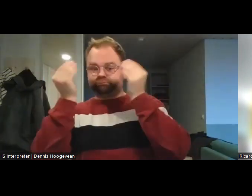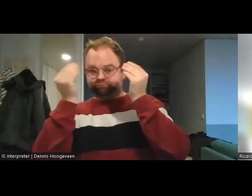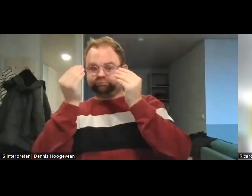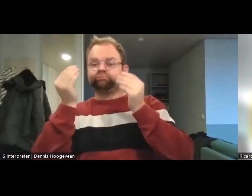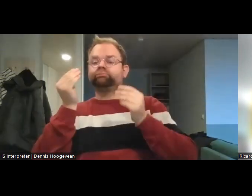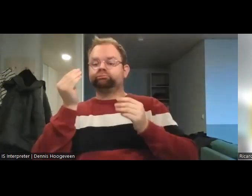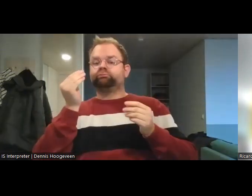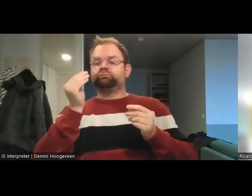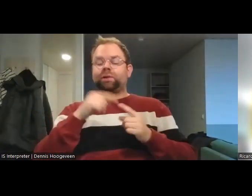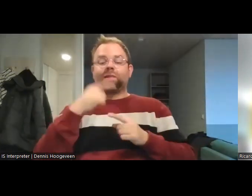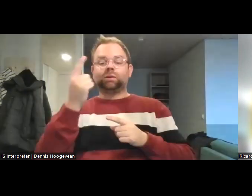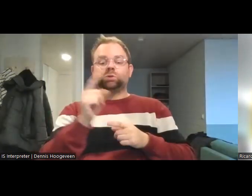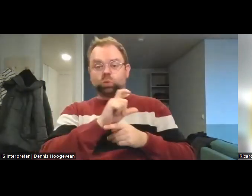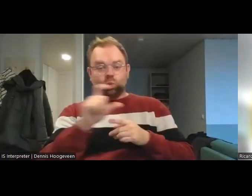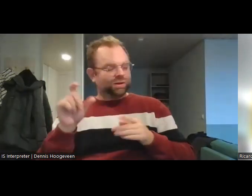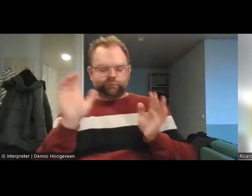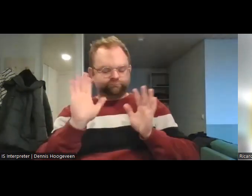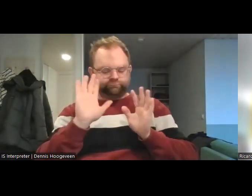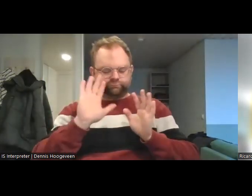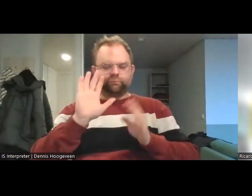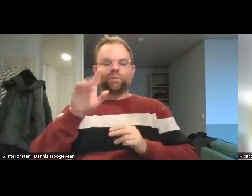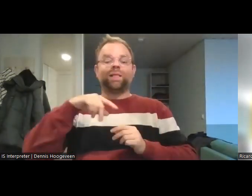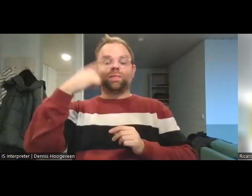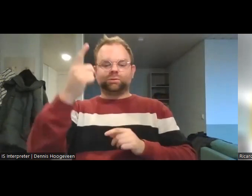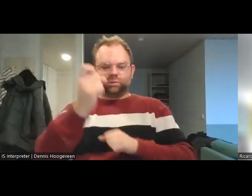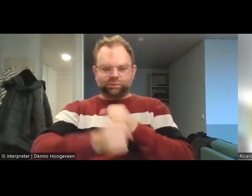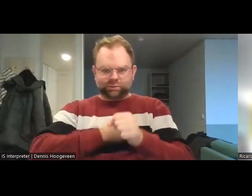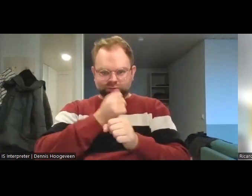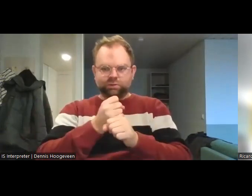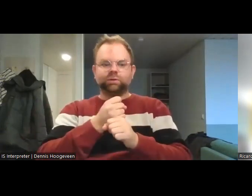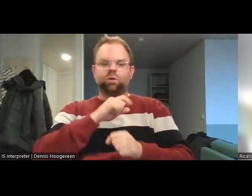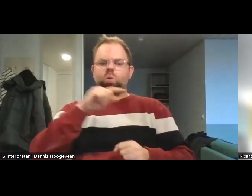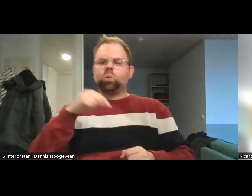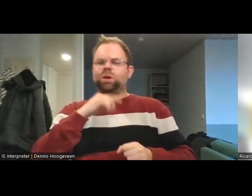au niveau national. La semaine prochaine, nous